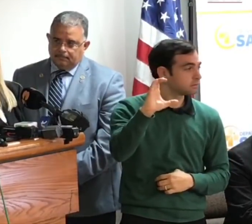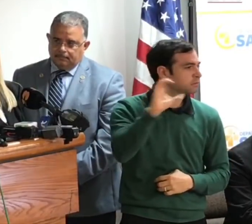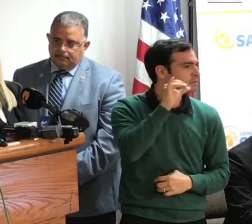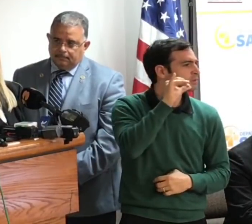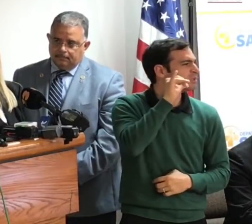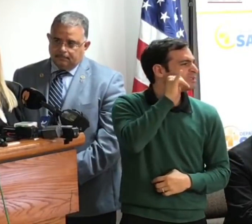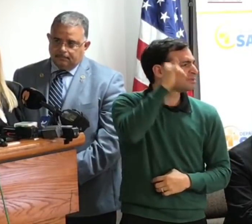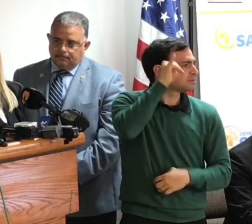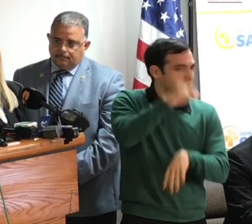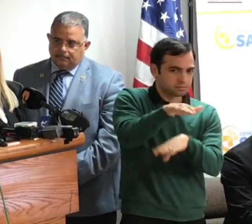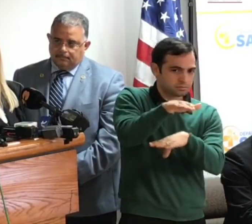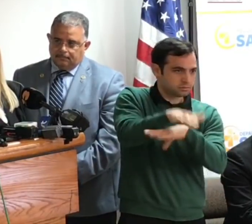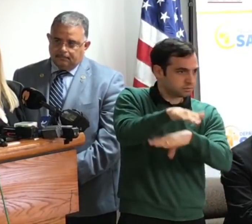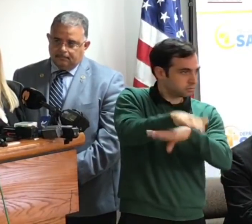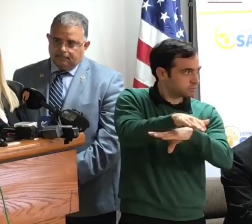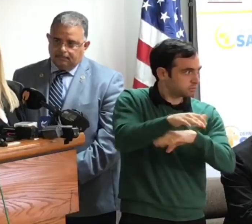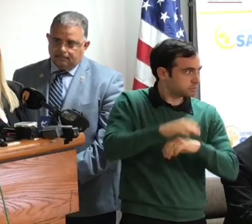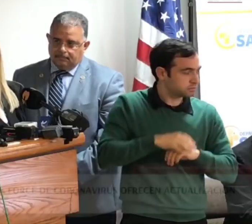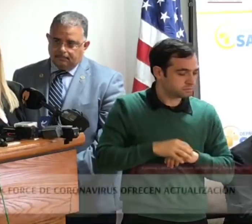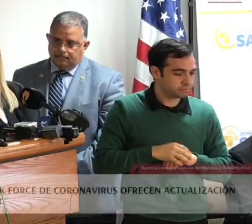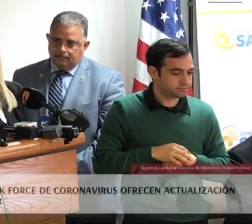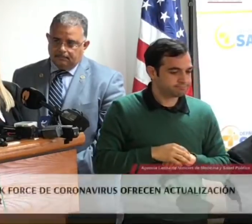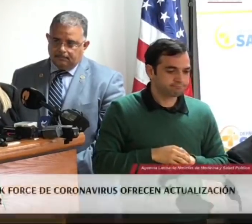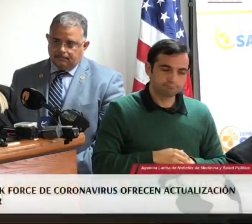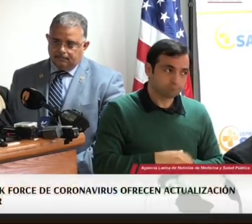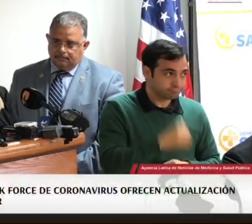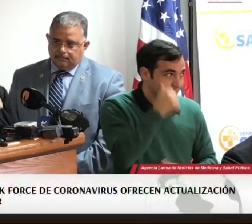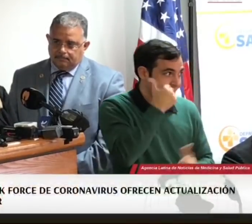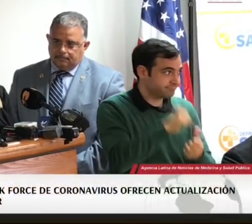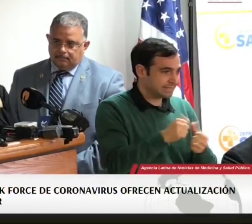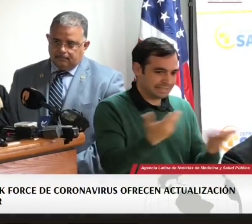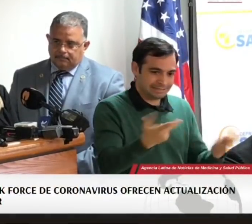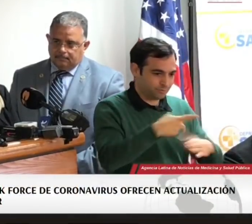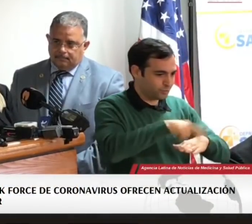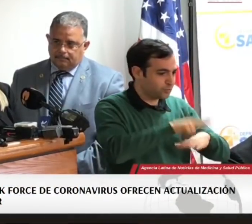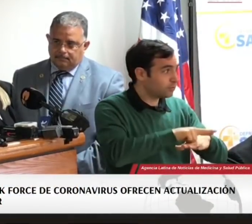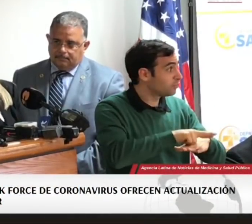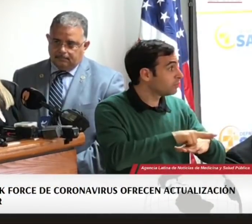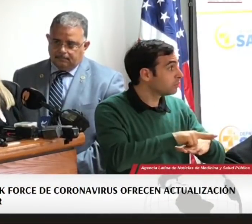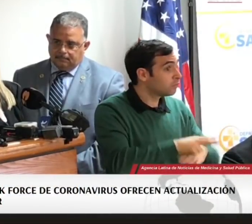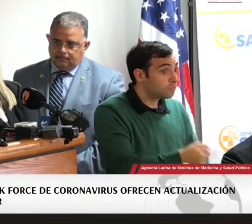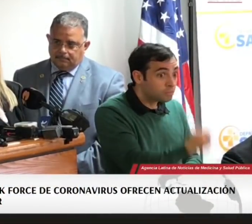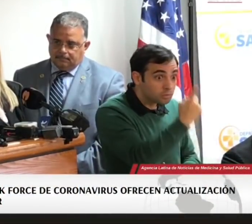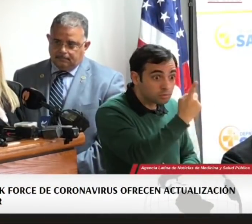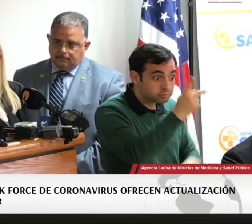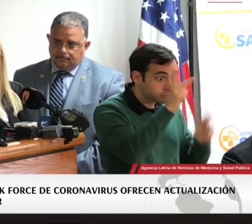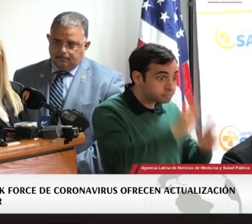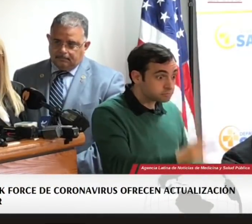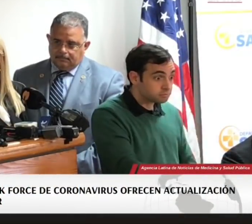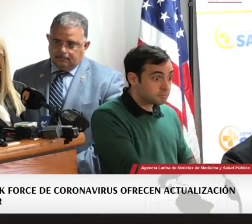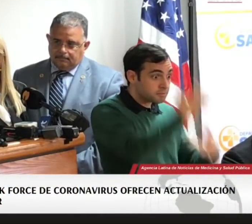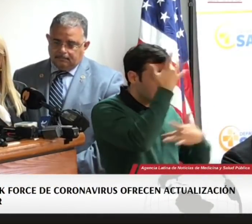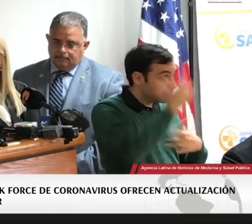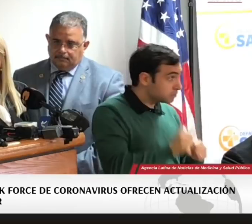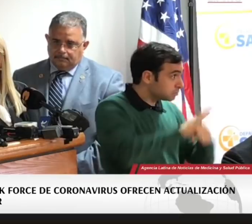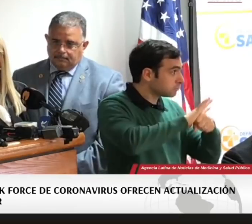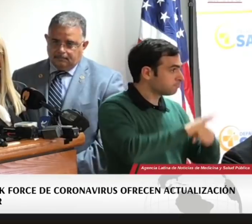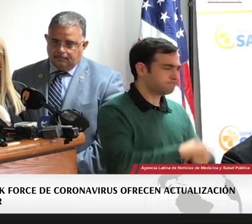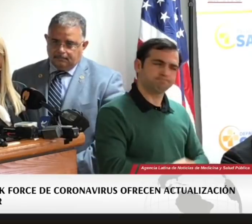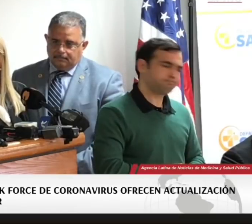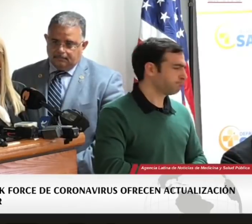anoche. Y quiero recordarle que aquí en Puerto Rico no se ha confirmado ningún caso positivo, por lo